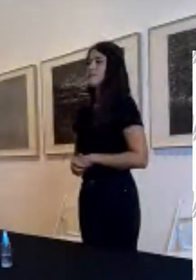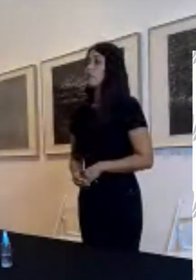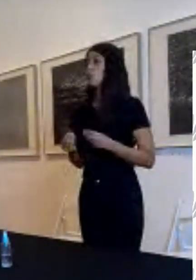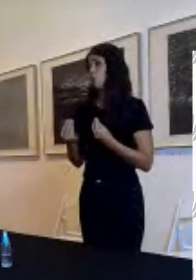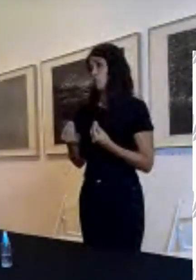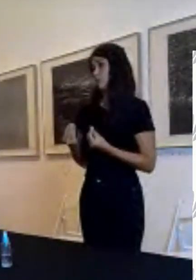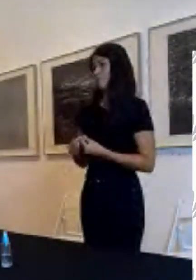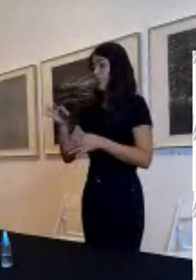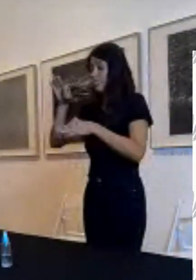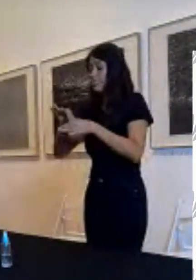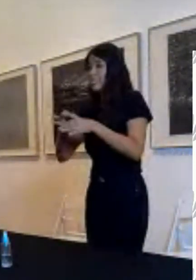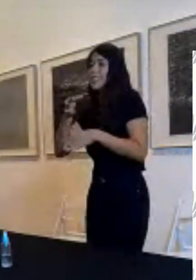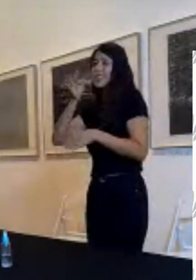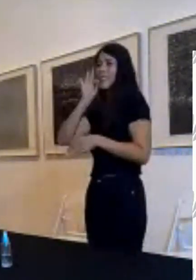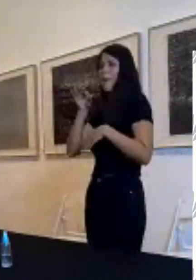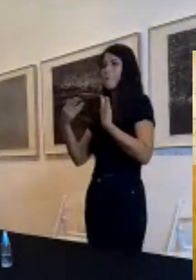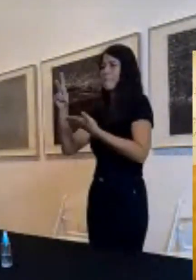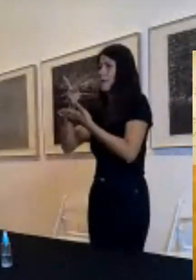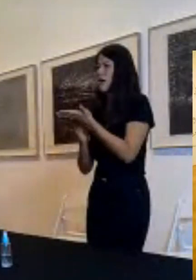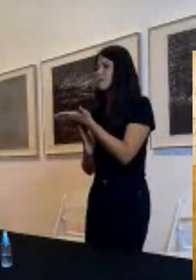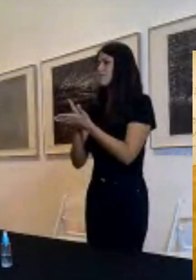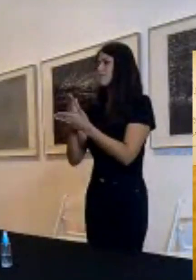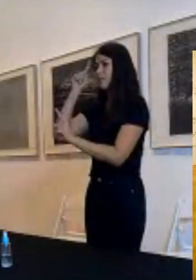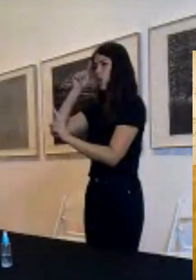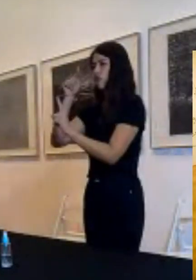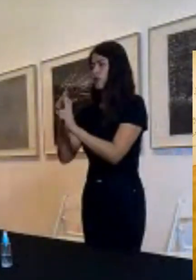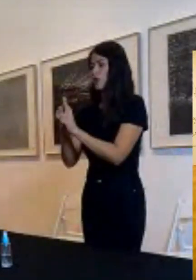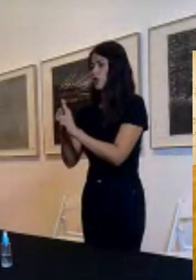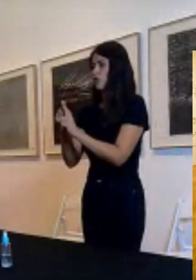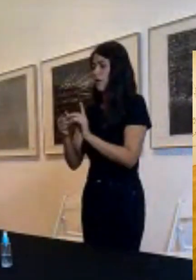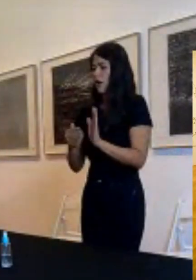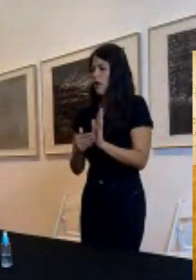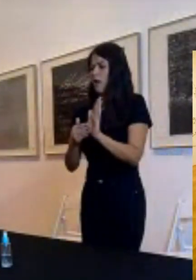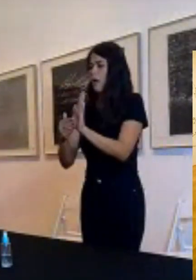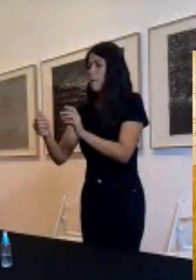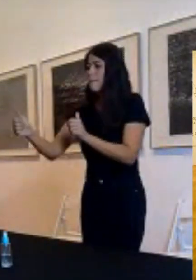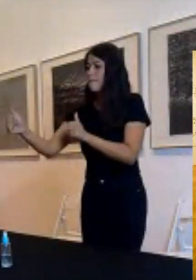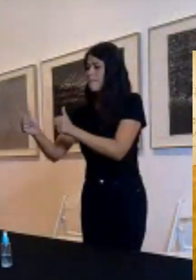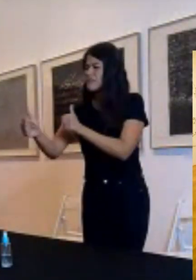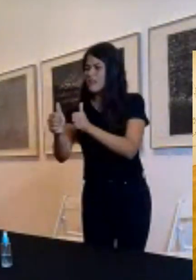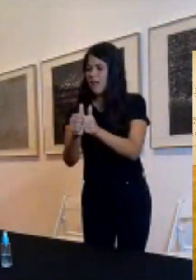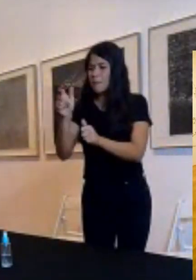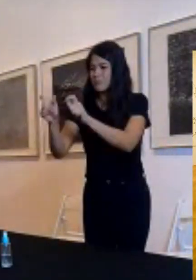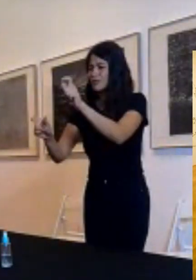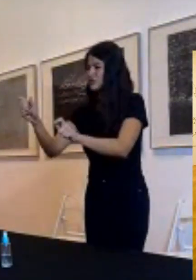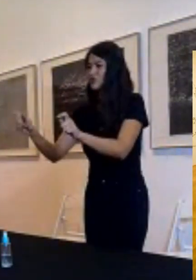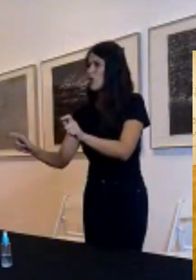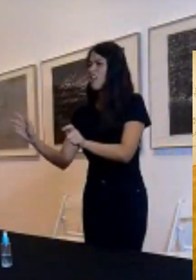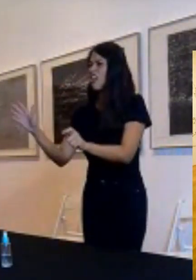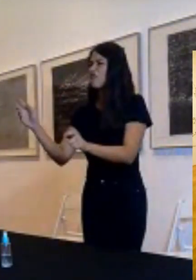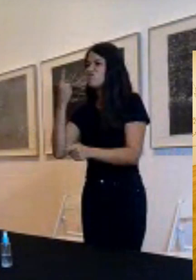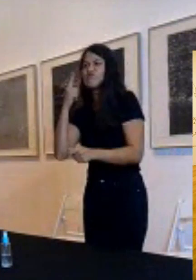Bueno, que para el arte, como les digo, nace hace algún tiempo con este objetivo de acercar a este público que no está tan cerca del arte